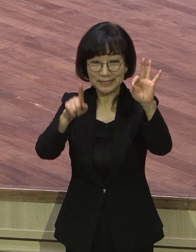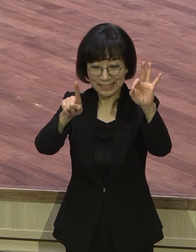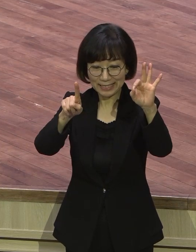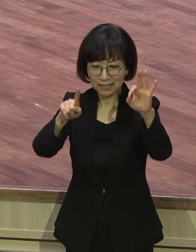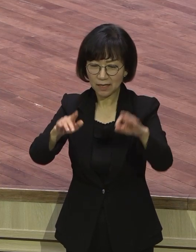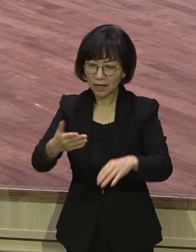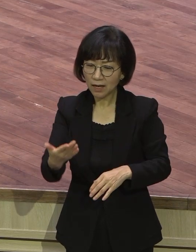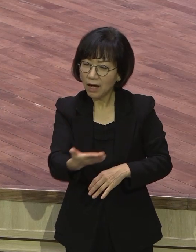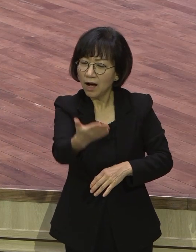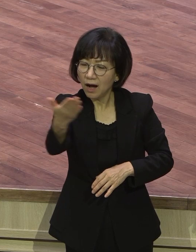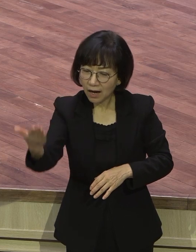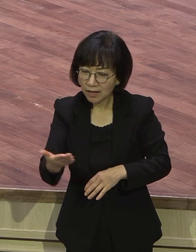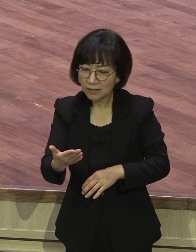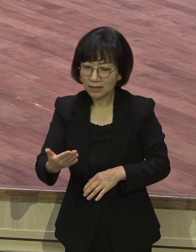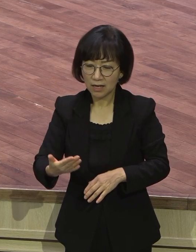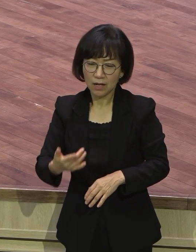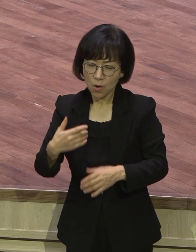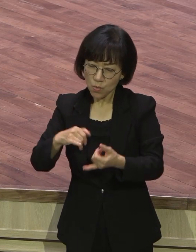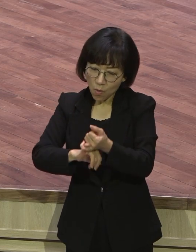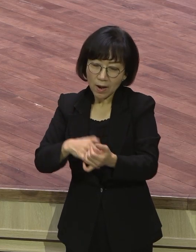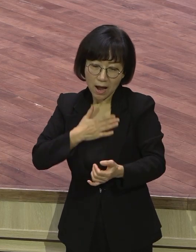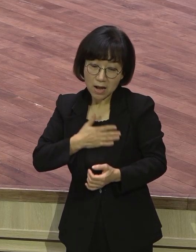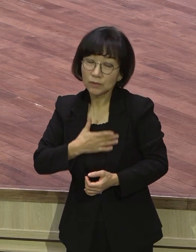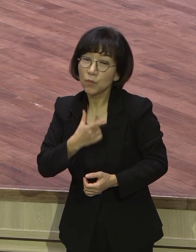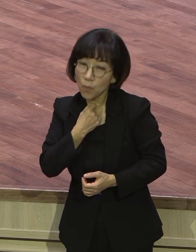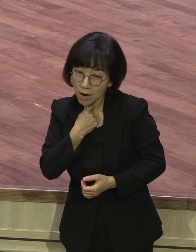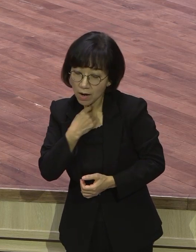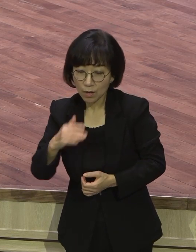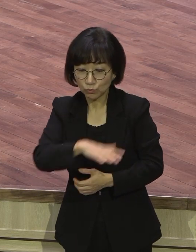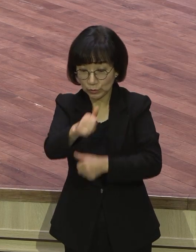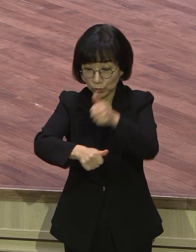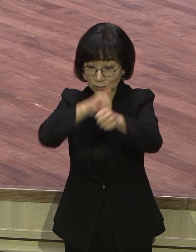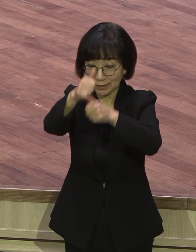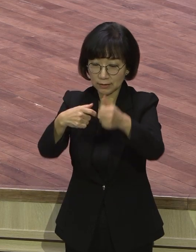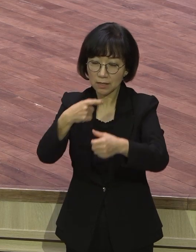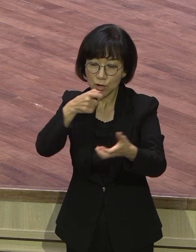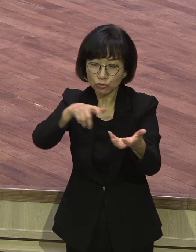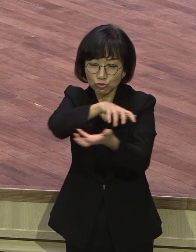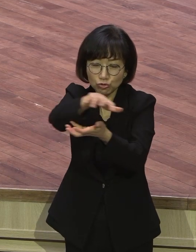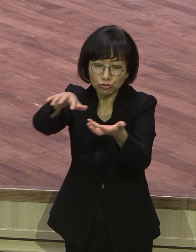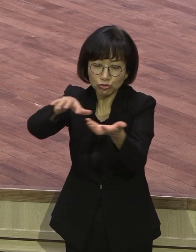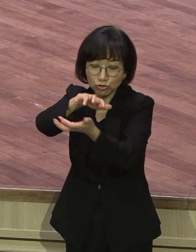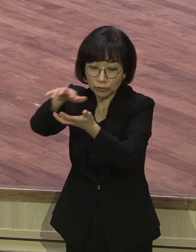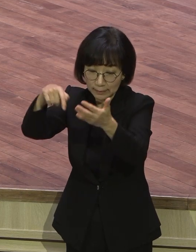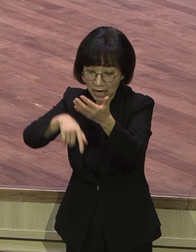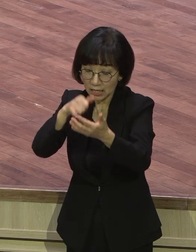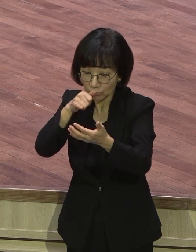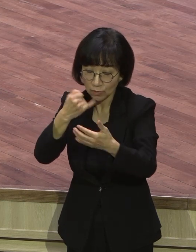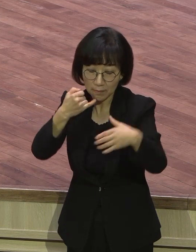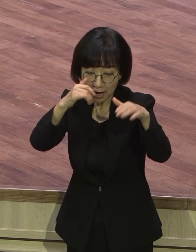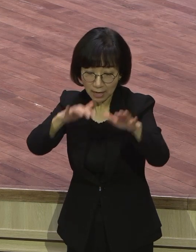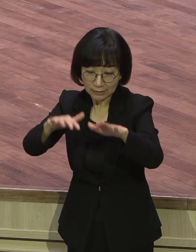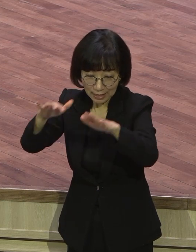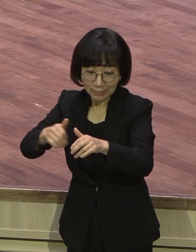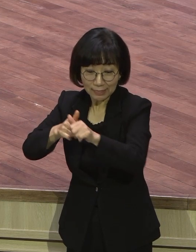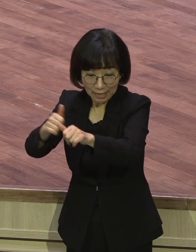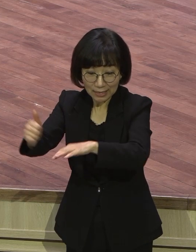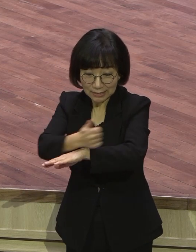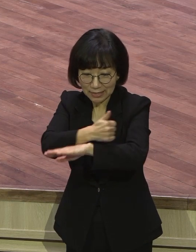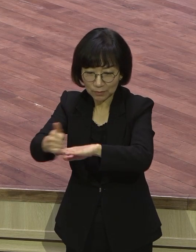너희가 알지 못하기를 원하지 아니하노니 우리 조상들이 다 구름 아래 있고 바다 가운데로 지나며 모세에게 속하여 다